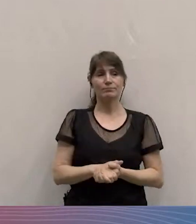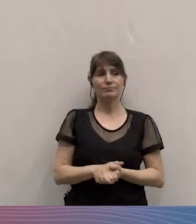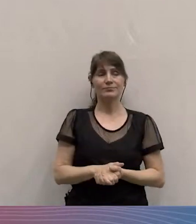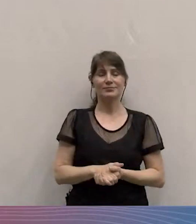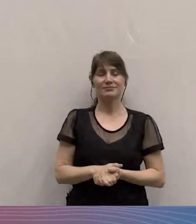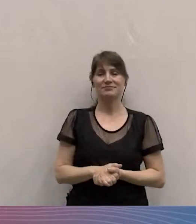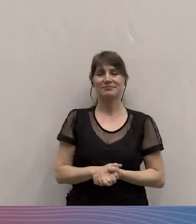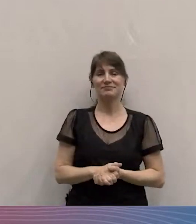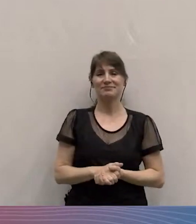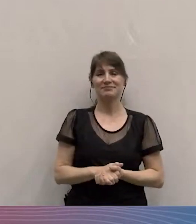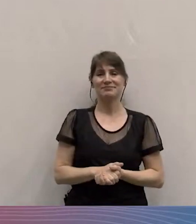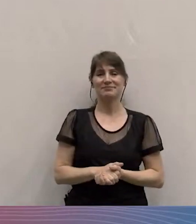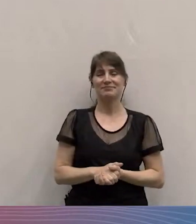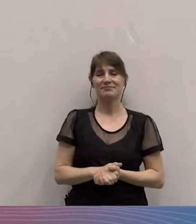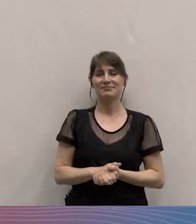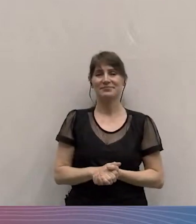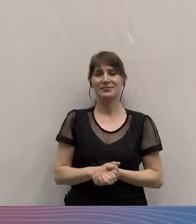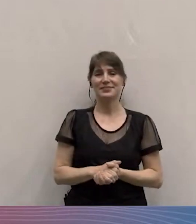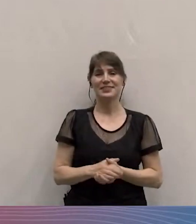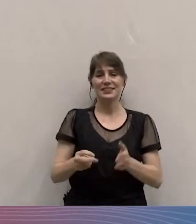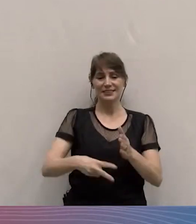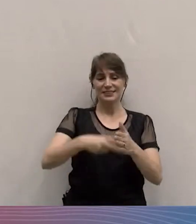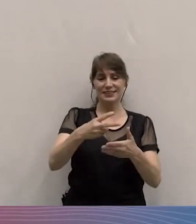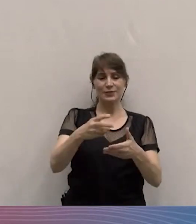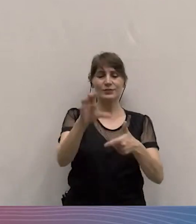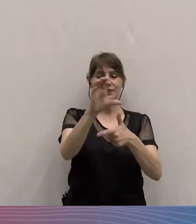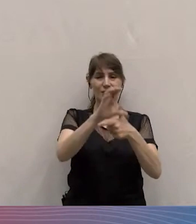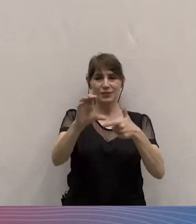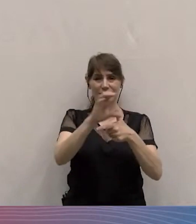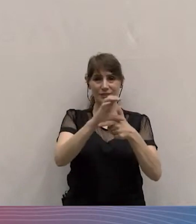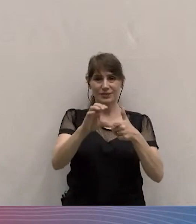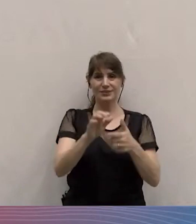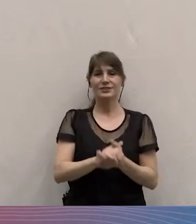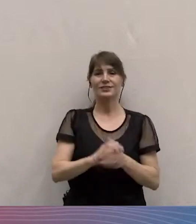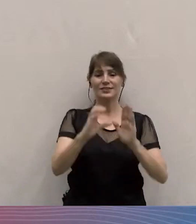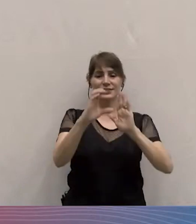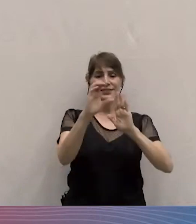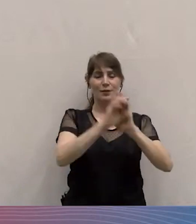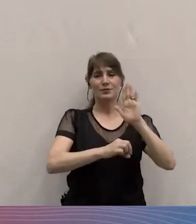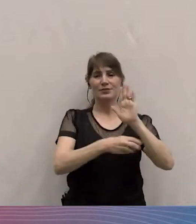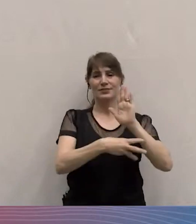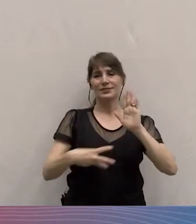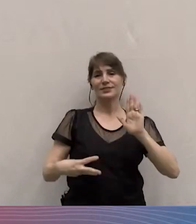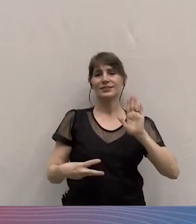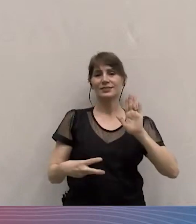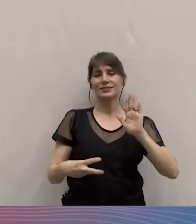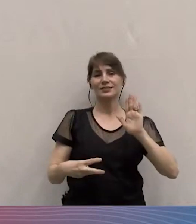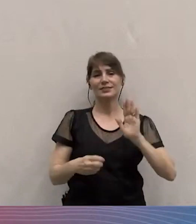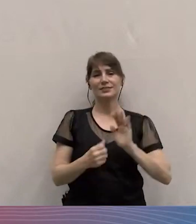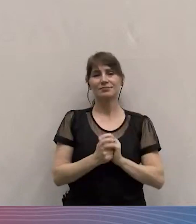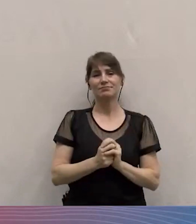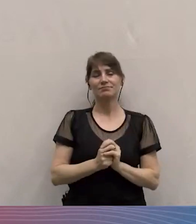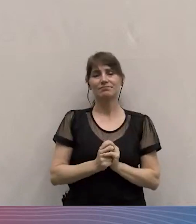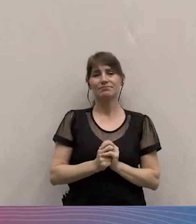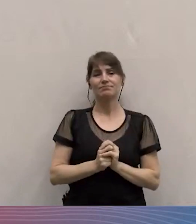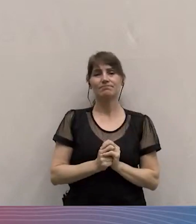vamos ler, alguns não sabem de cor. Vamos lá. 2 Coríntios 3,